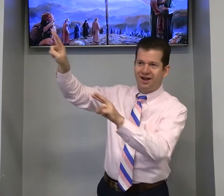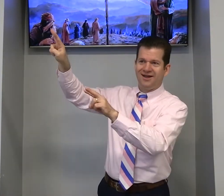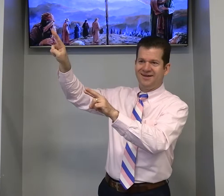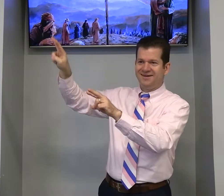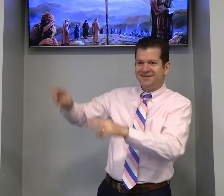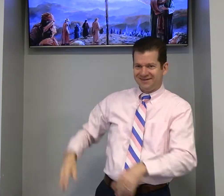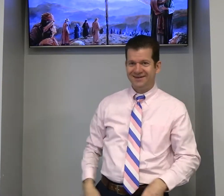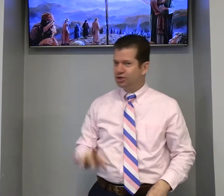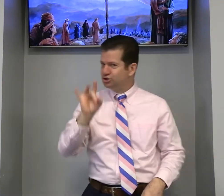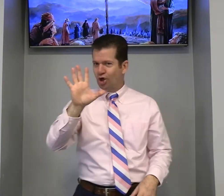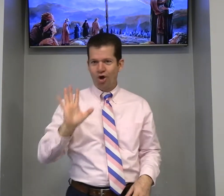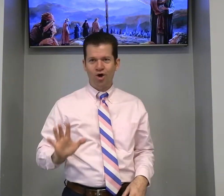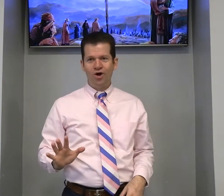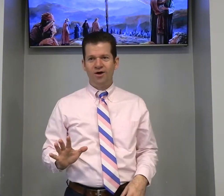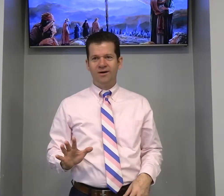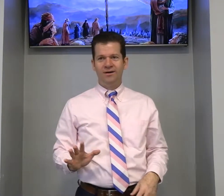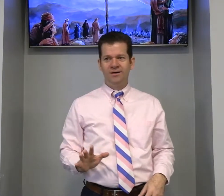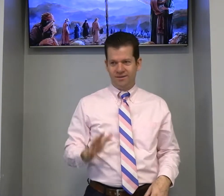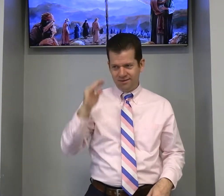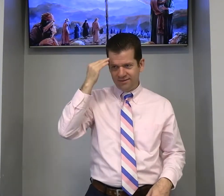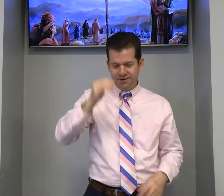Só olhar.